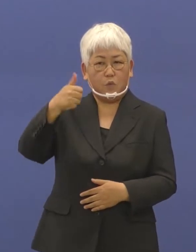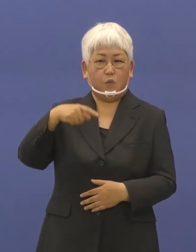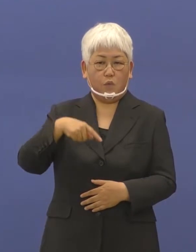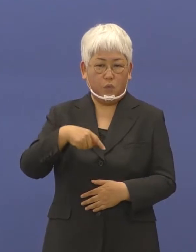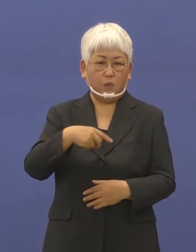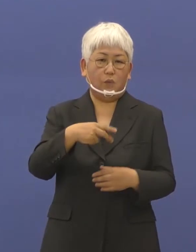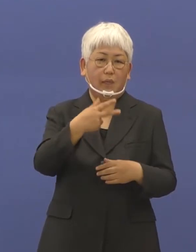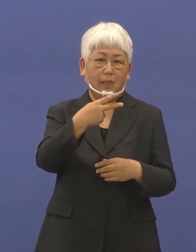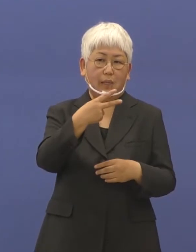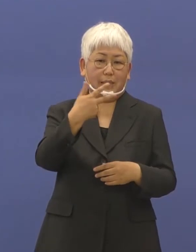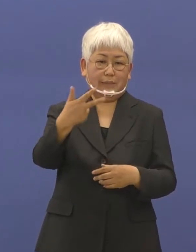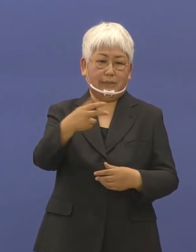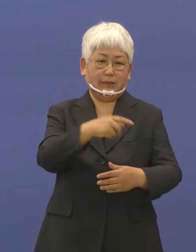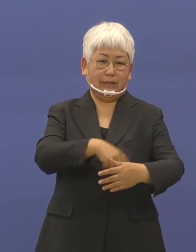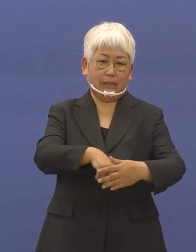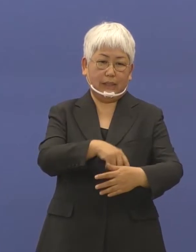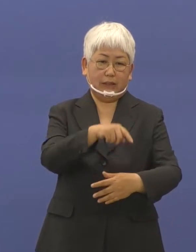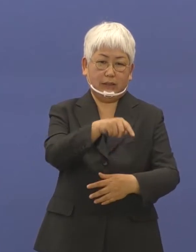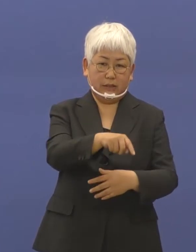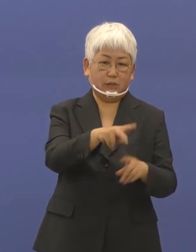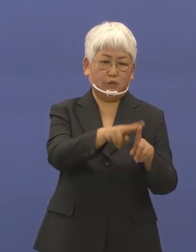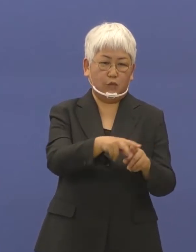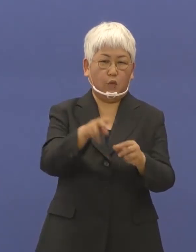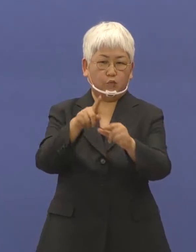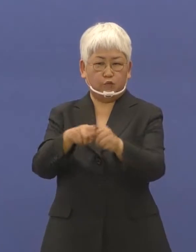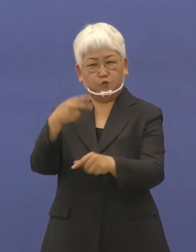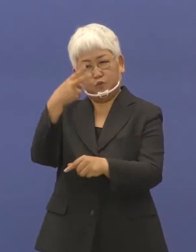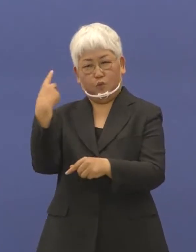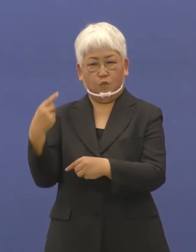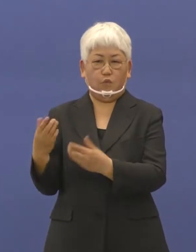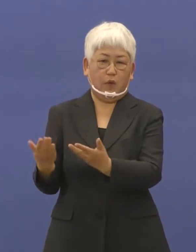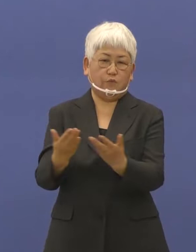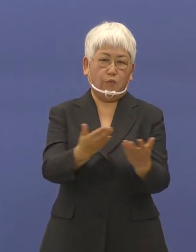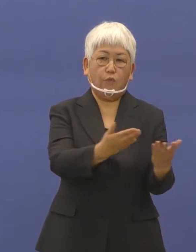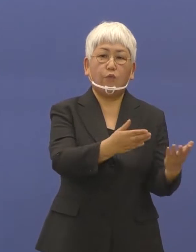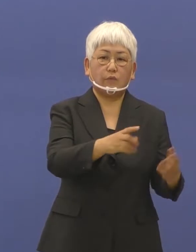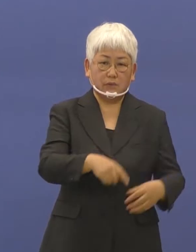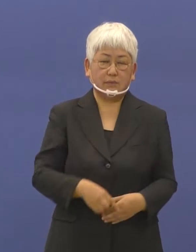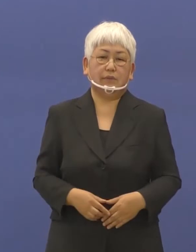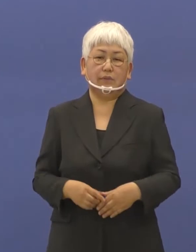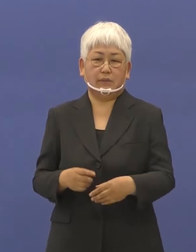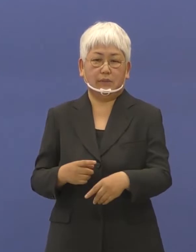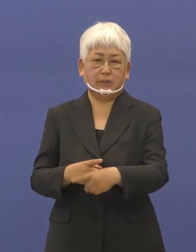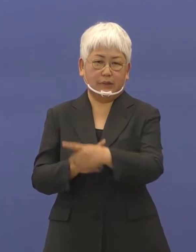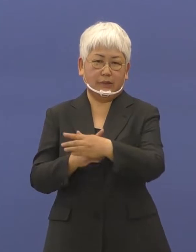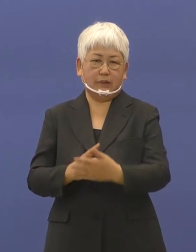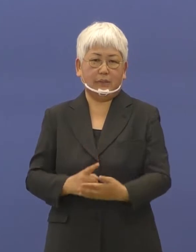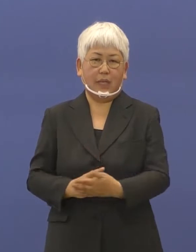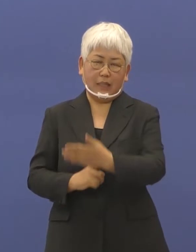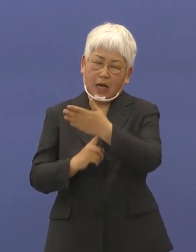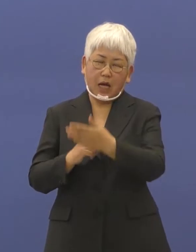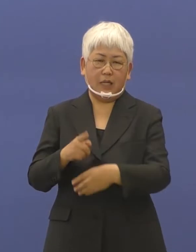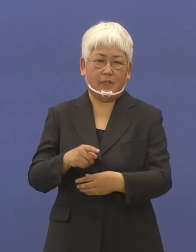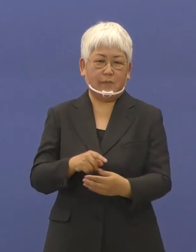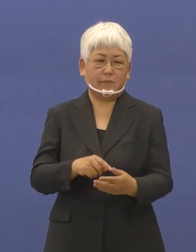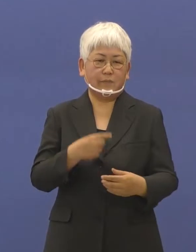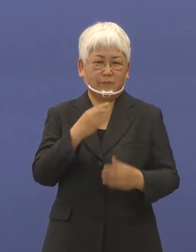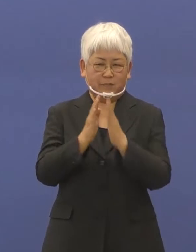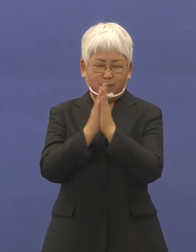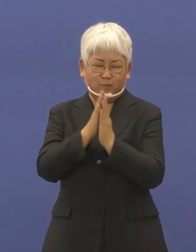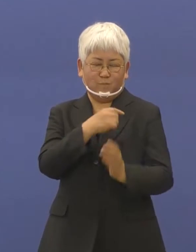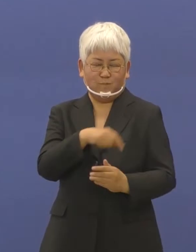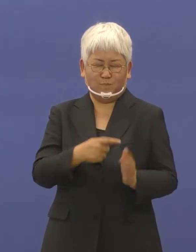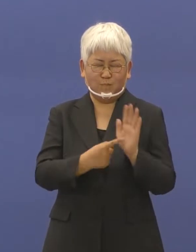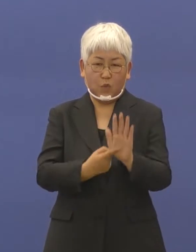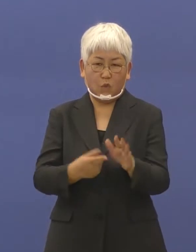対してその半旗の掲揚を要請しまして、それちょっとこう非常に問題視する意見も出たんですけれども、そういったこう各自治体で対